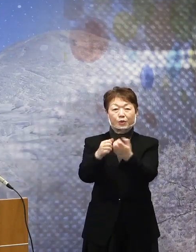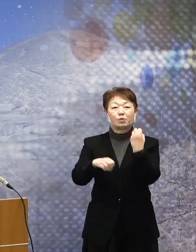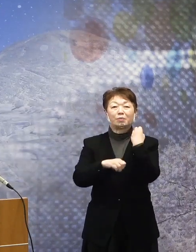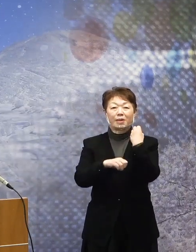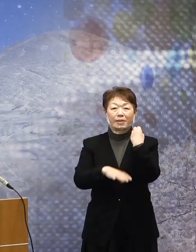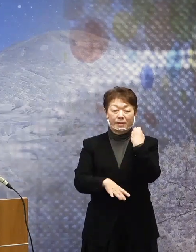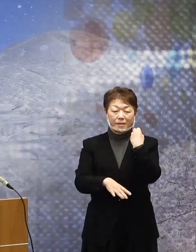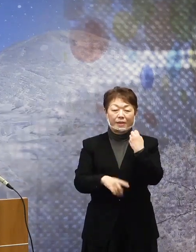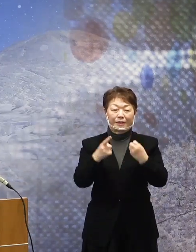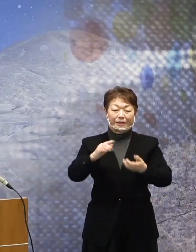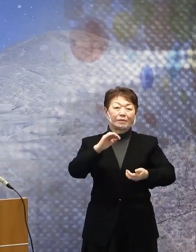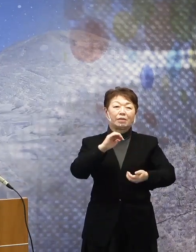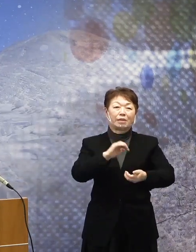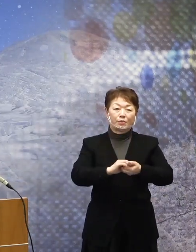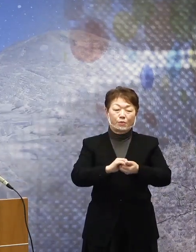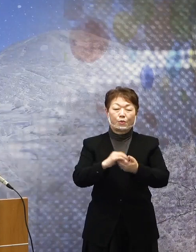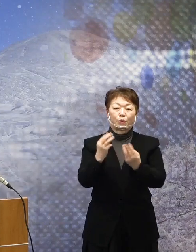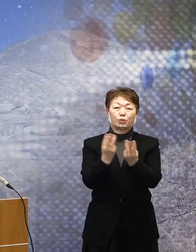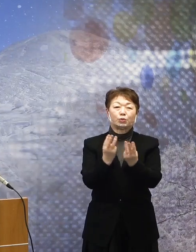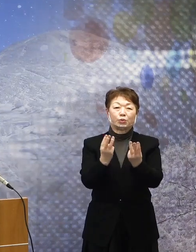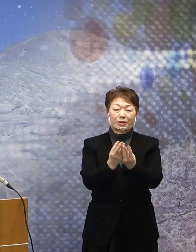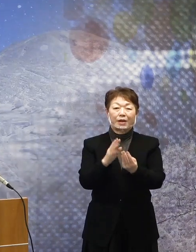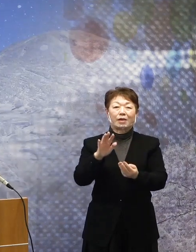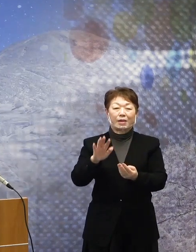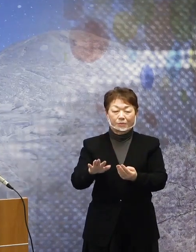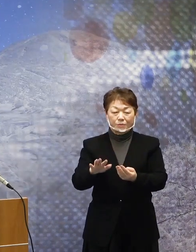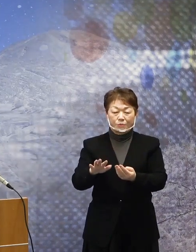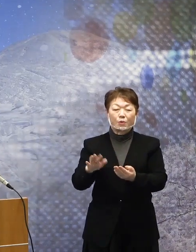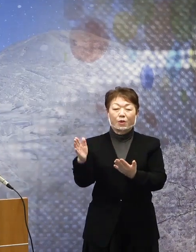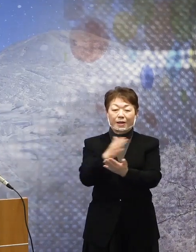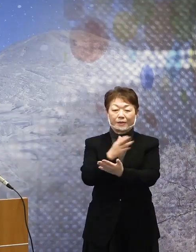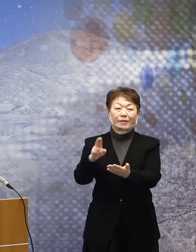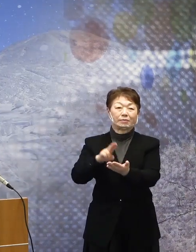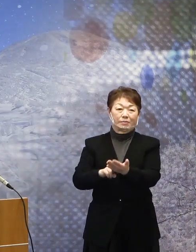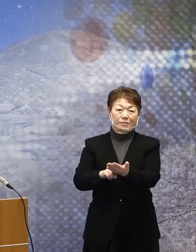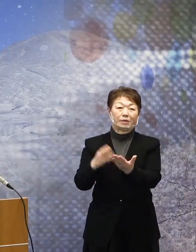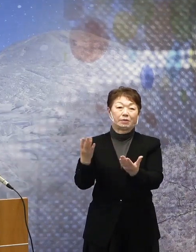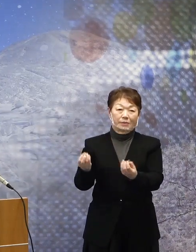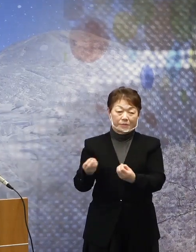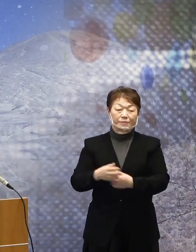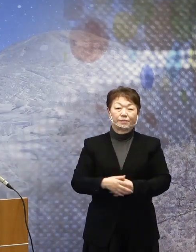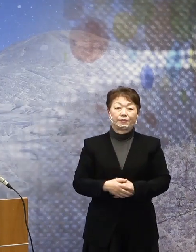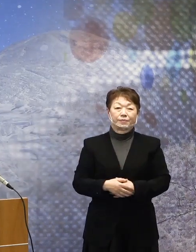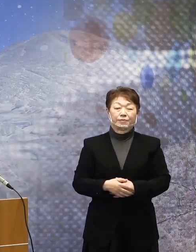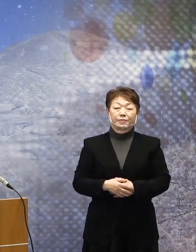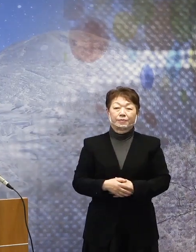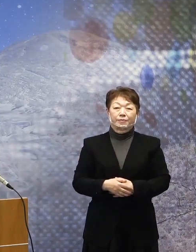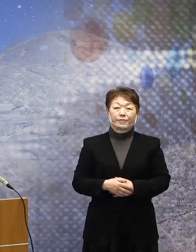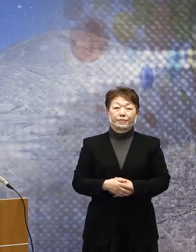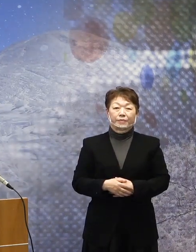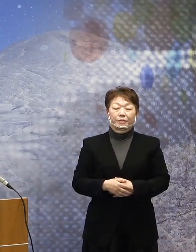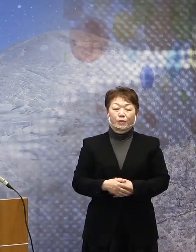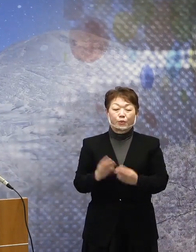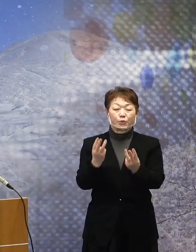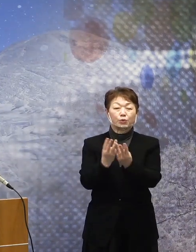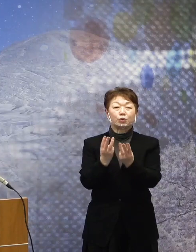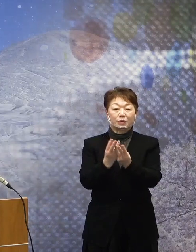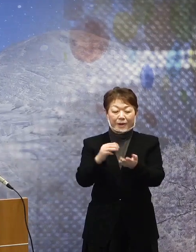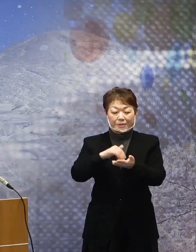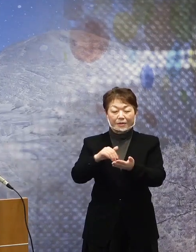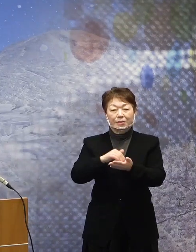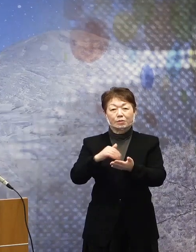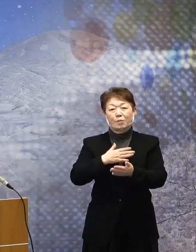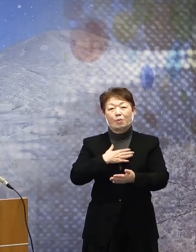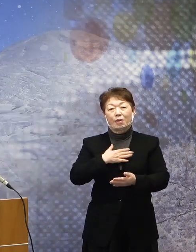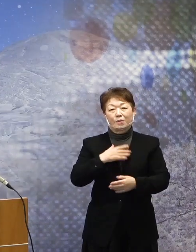一定の数値基準を持ってこういうふうに判定していきますよとお話もいただきましたので、おのずと皆さんもこうした数値はある意味計算すれば分